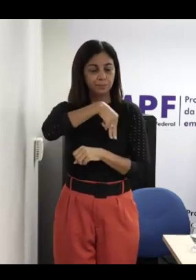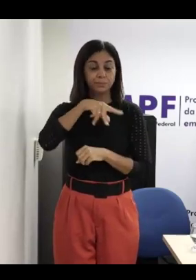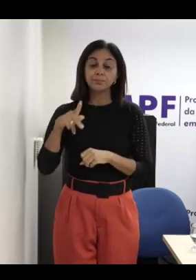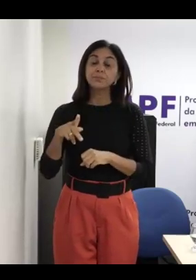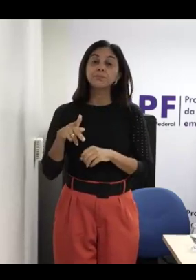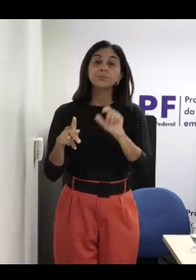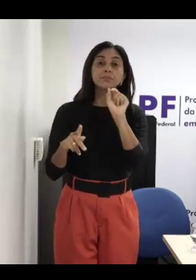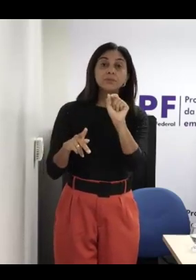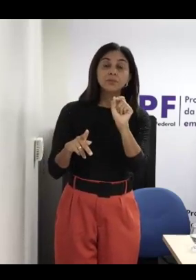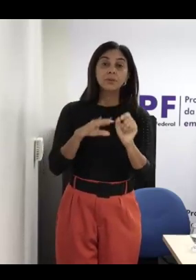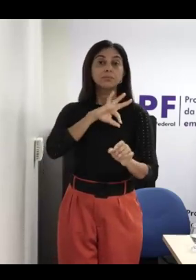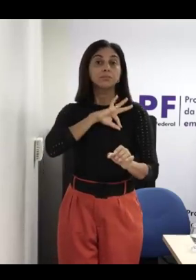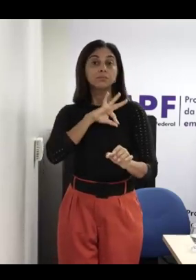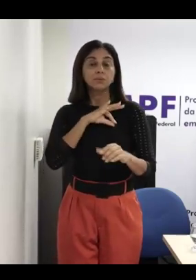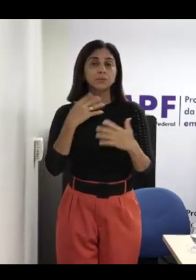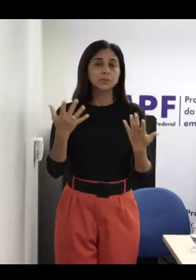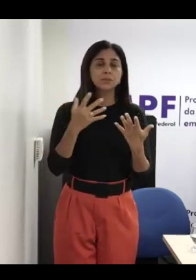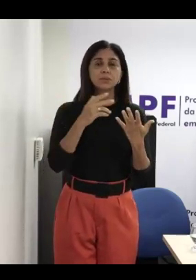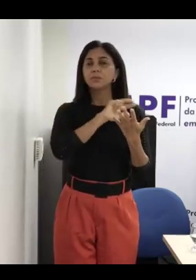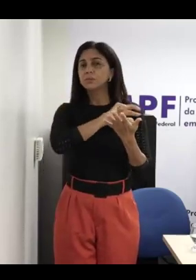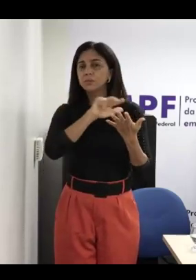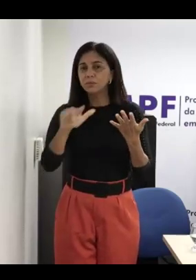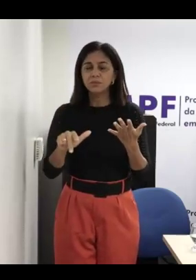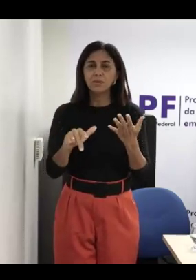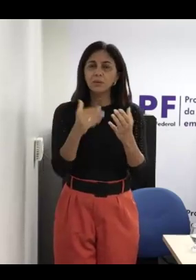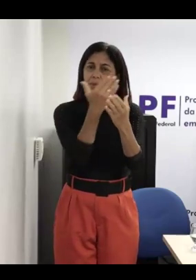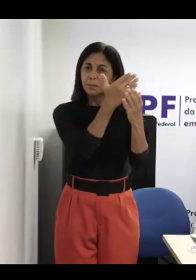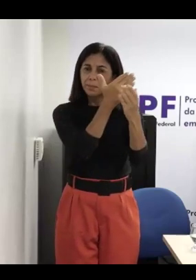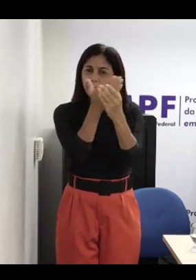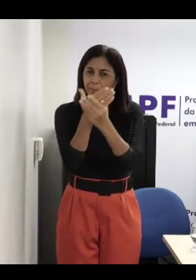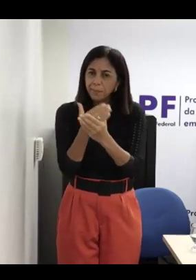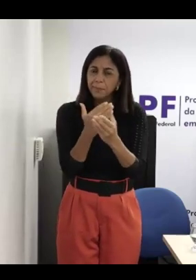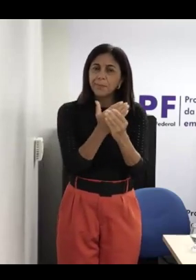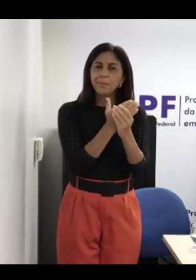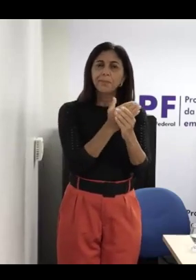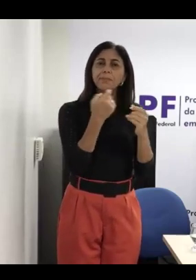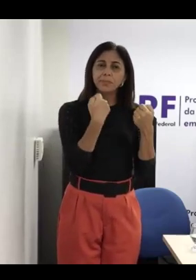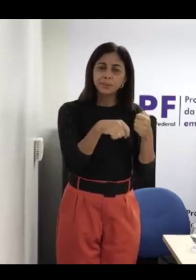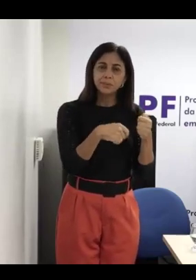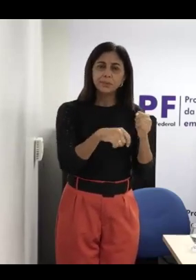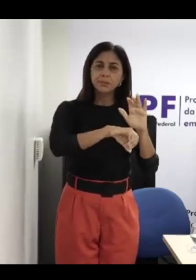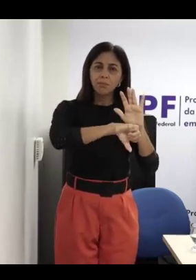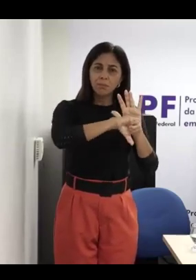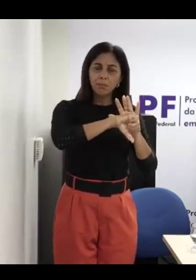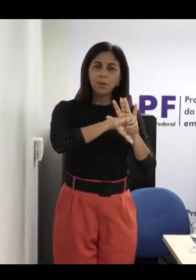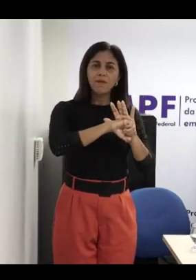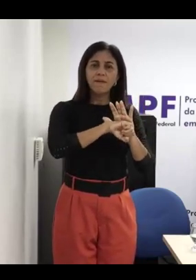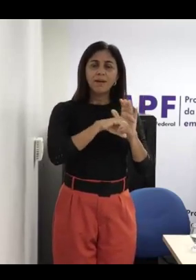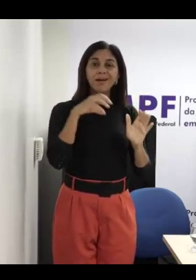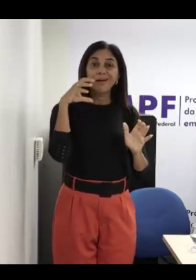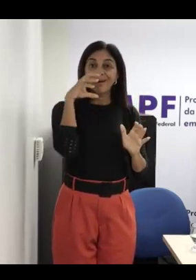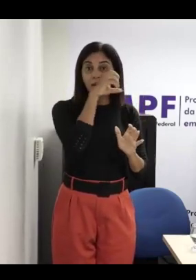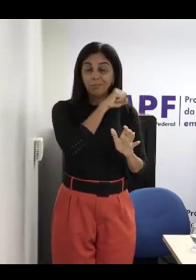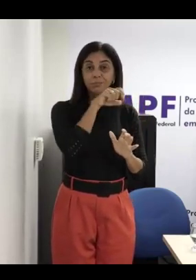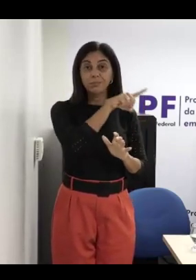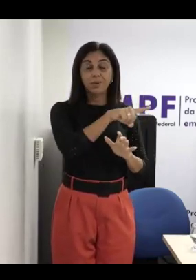Federal a polícia federal não nós possamos garantir cadeia de Custódia extrair os restes que a poração seja mais rápida não dependa